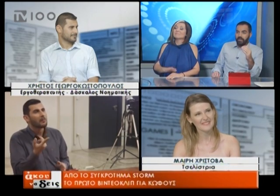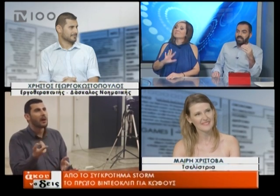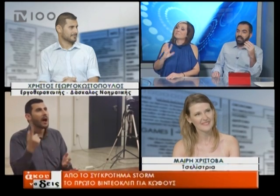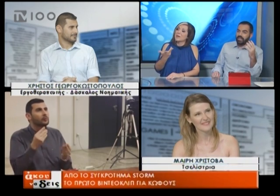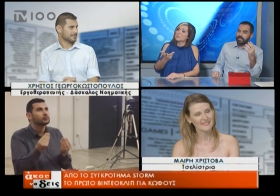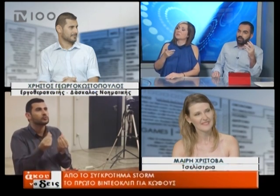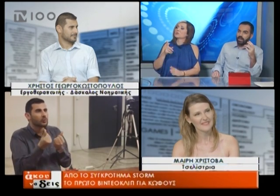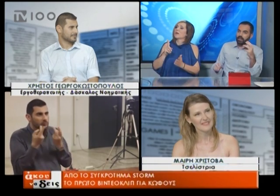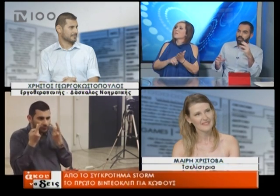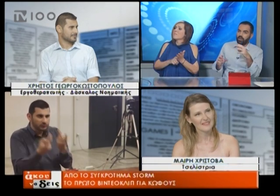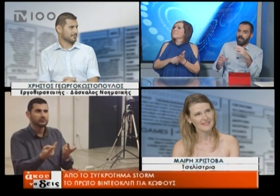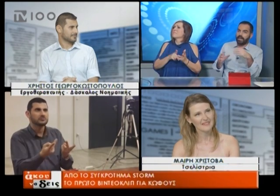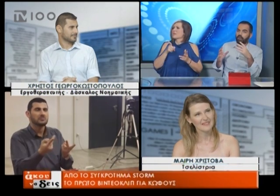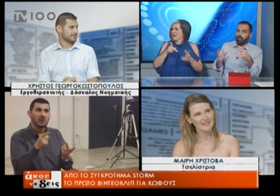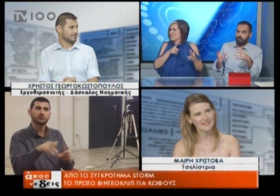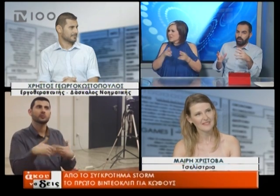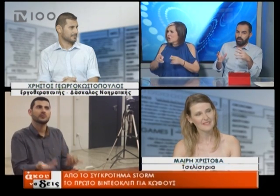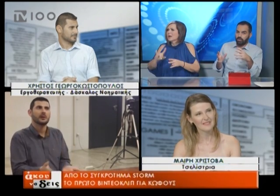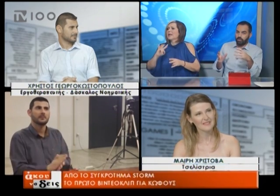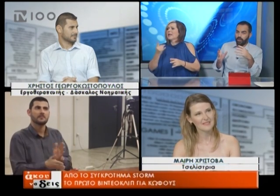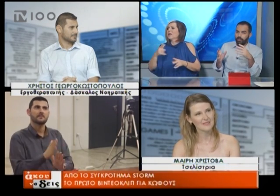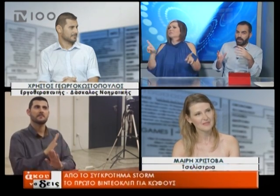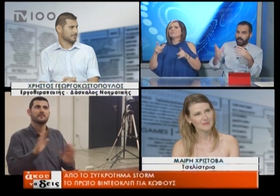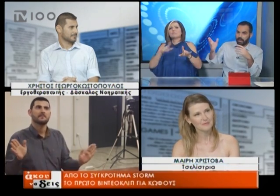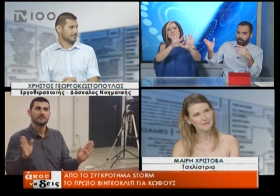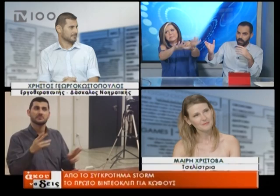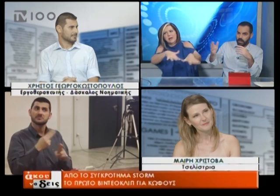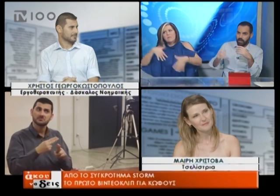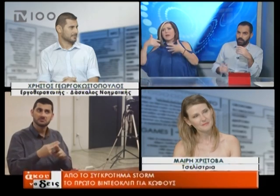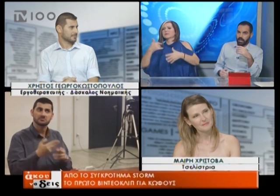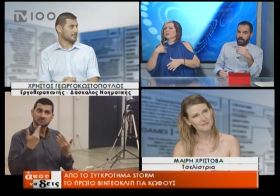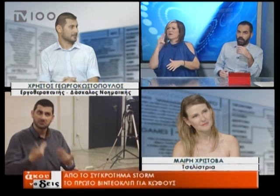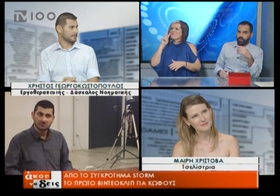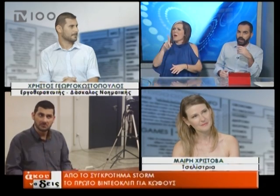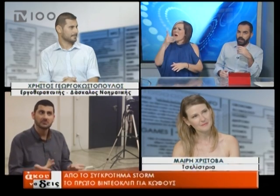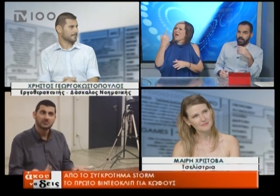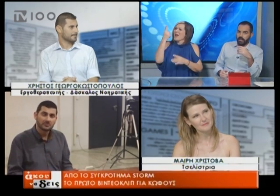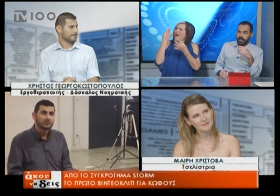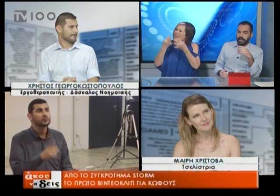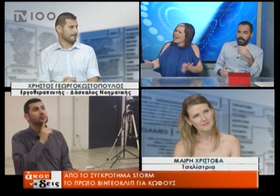κλιπ ή συναυλίες, γιατί εγώ τώρα διαπιστώνω ένα κενό το οποίο υπήρχε για τα άτομα τα κοφά.